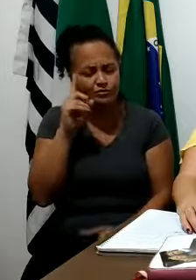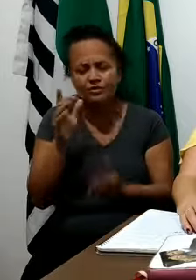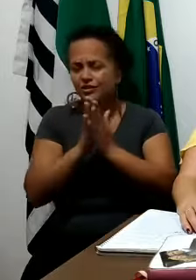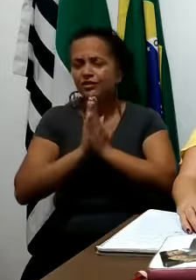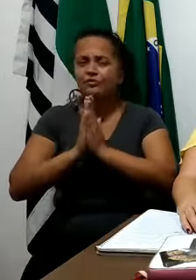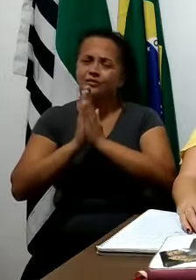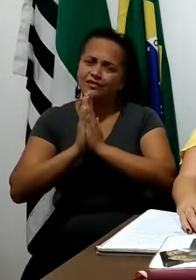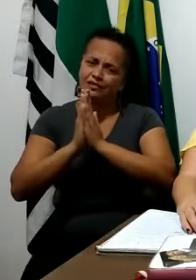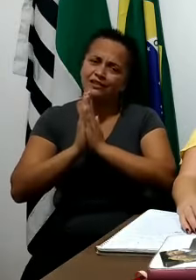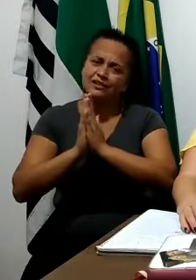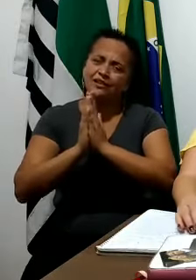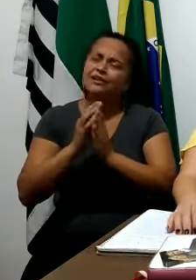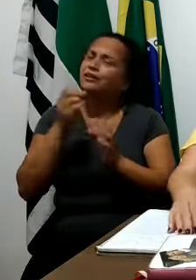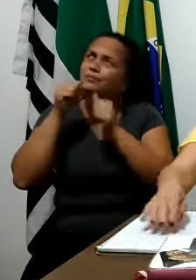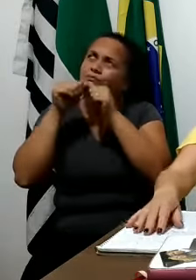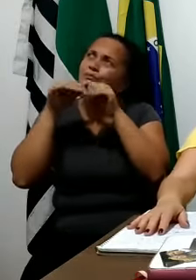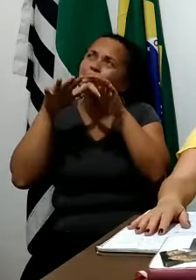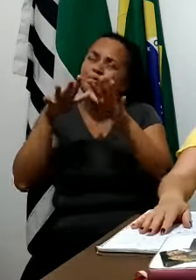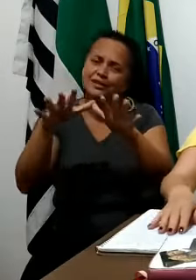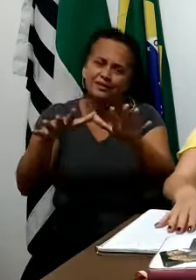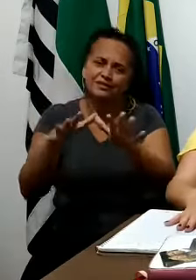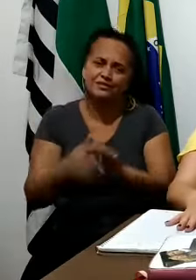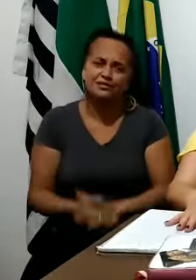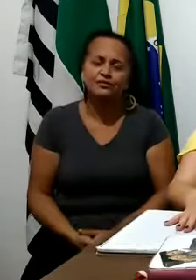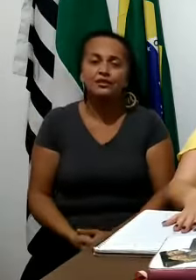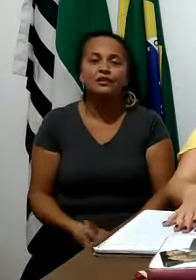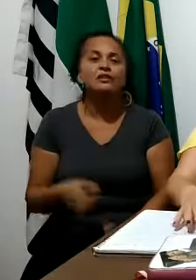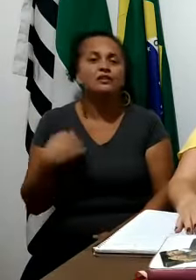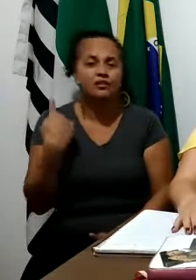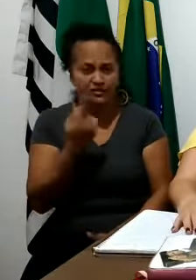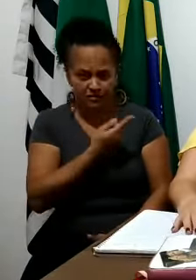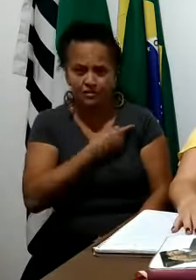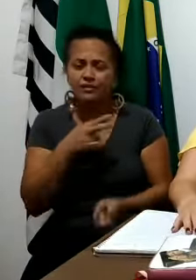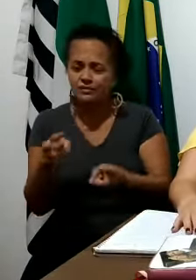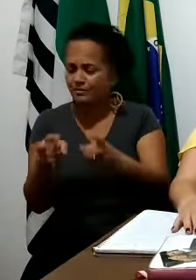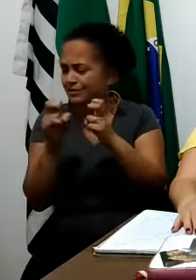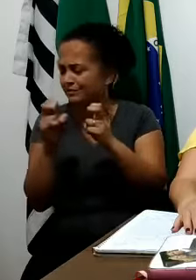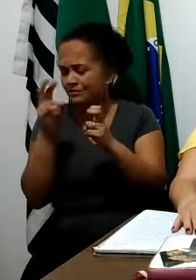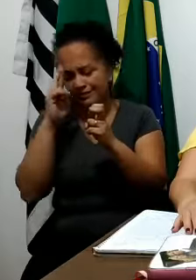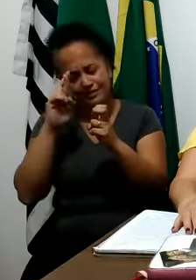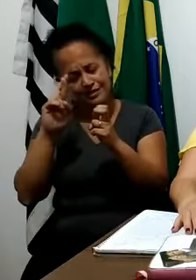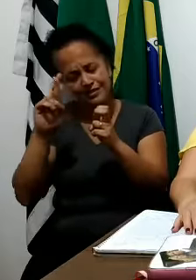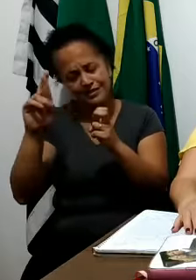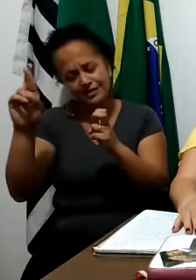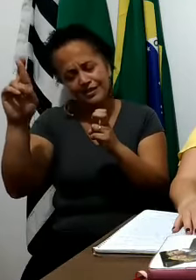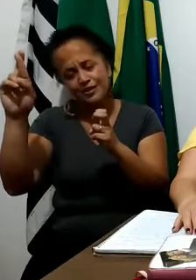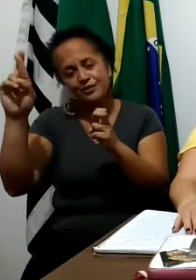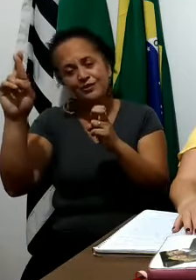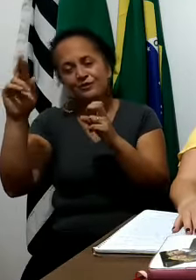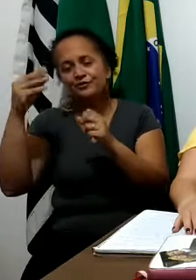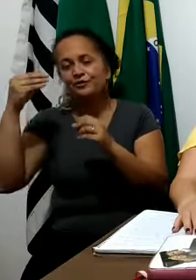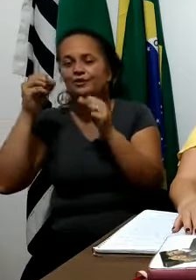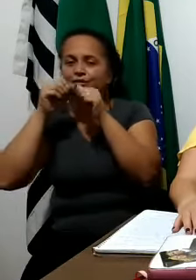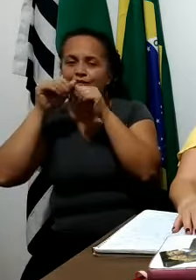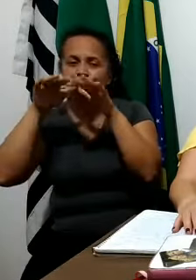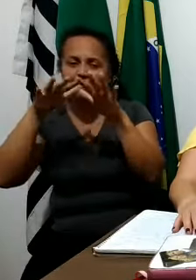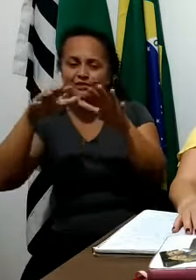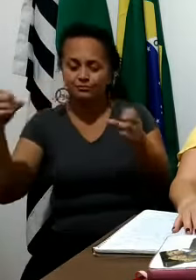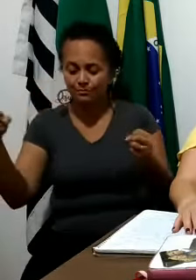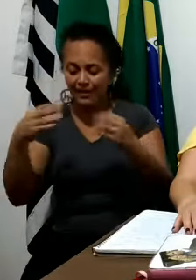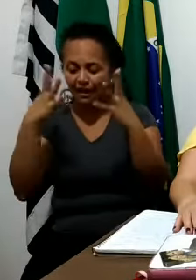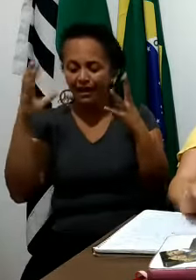Tem sido tão benção, a gente tem visto, né, o Senhor responder cada oração que a gente tem colocado aqui.